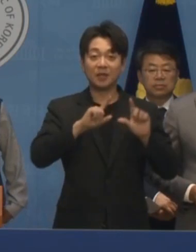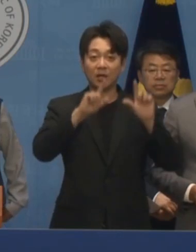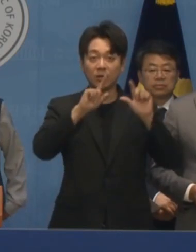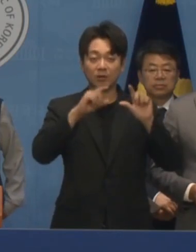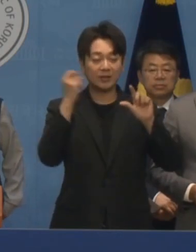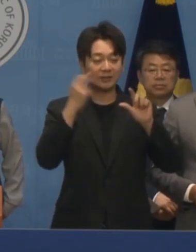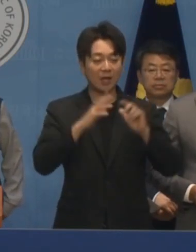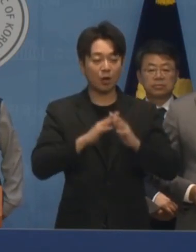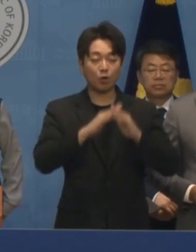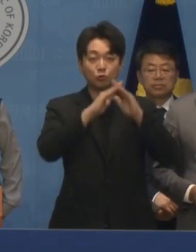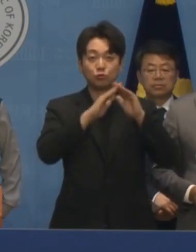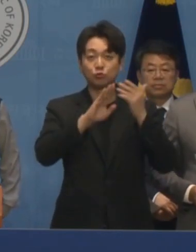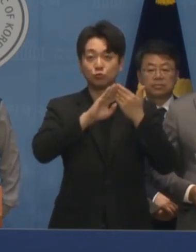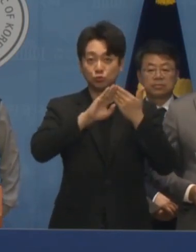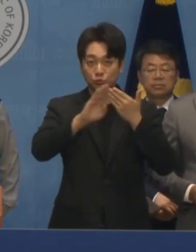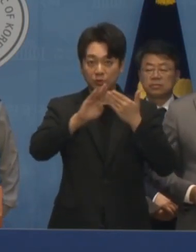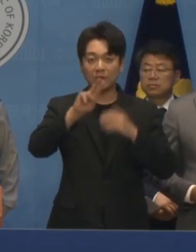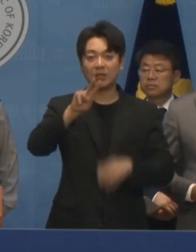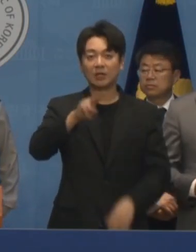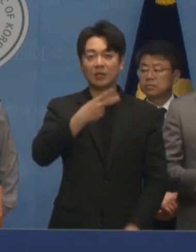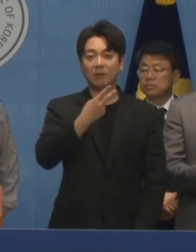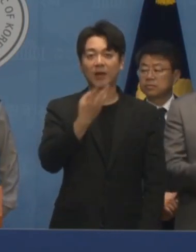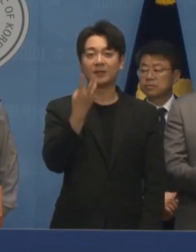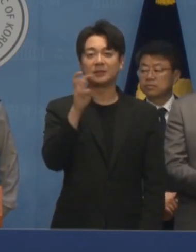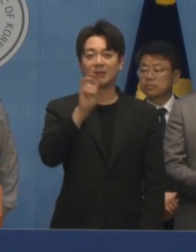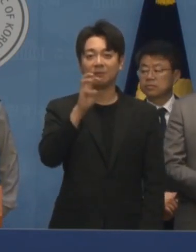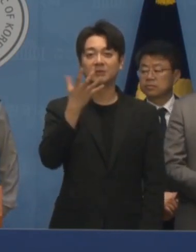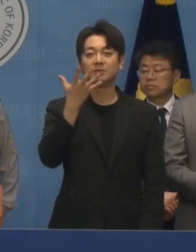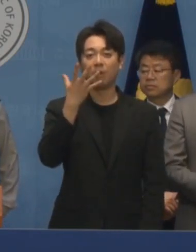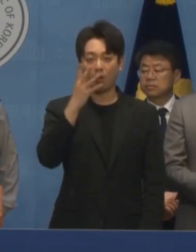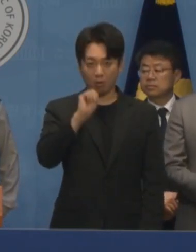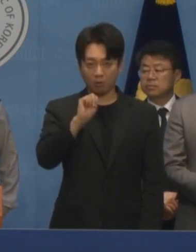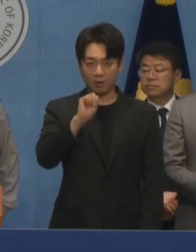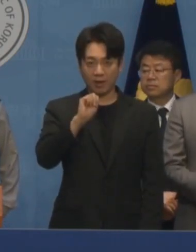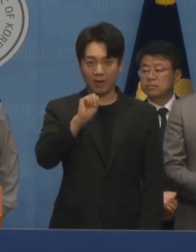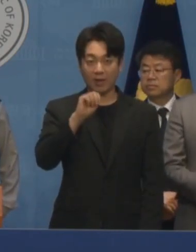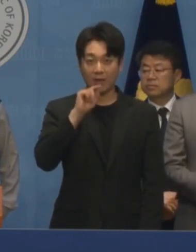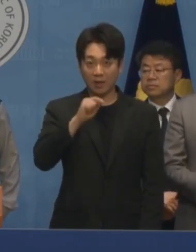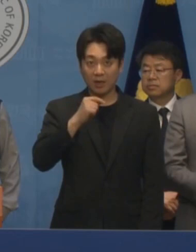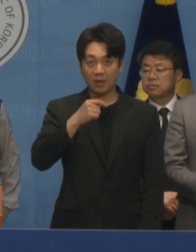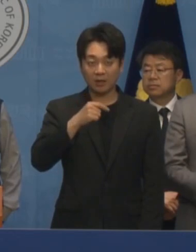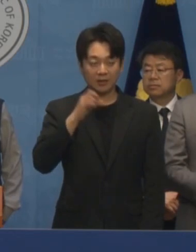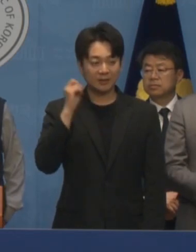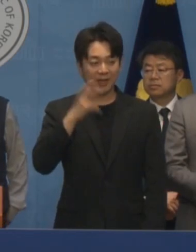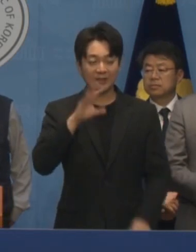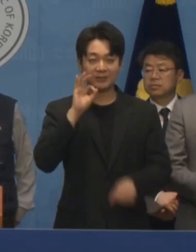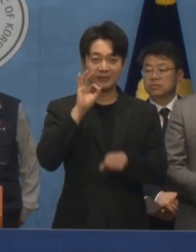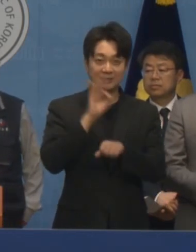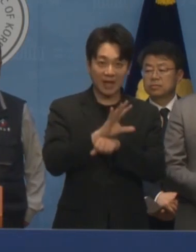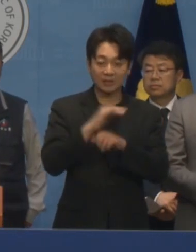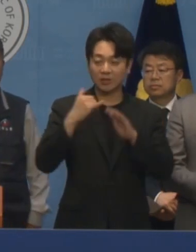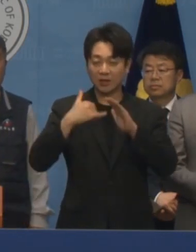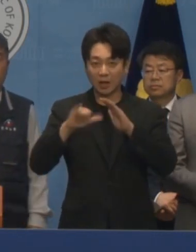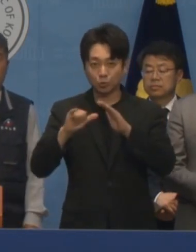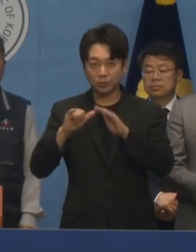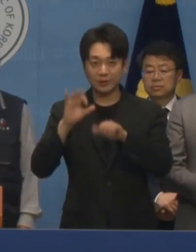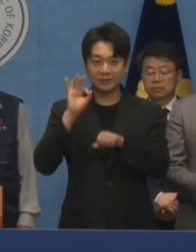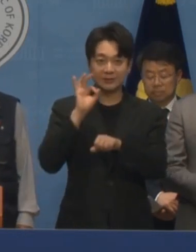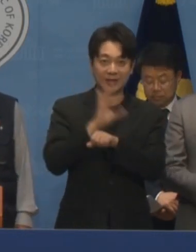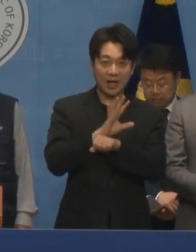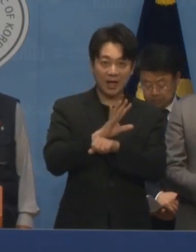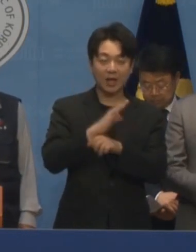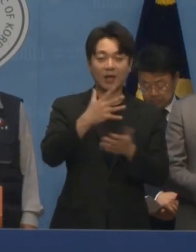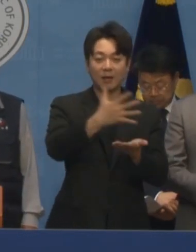이듬해 230억 원에 박영우 회장 가족들이 다시 사들이는 방식으로